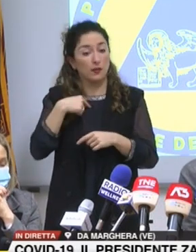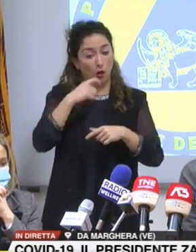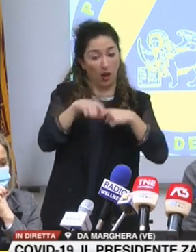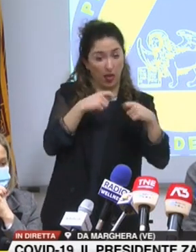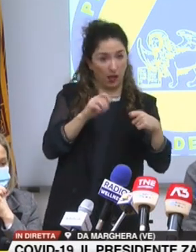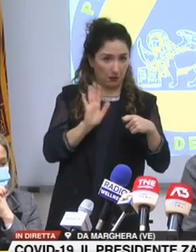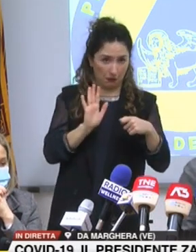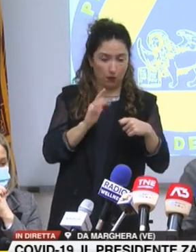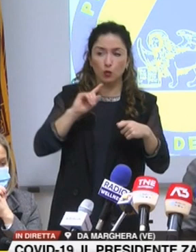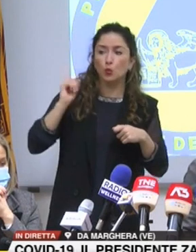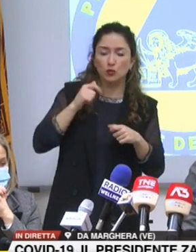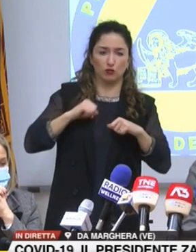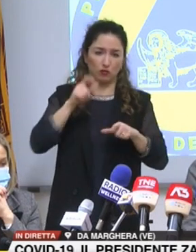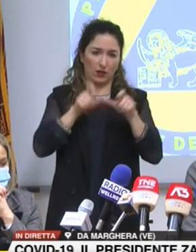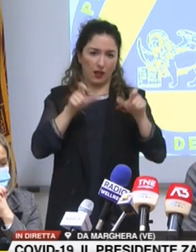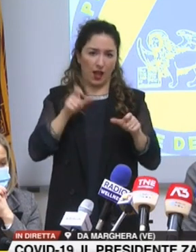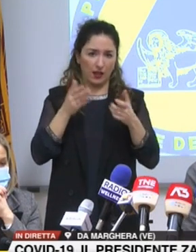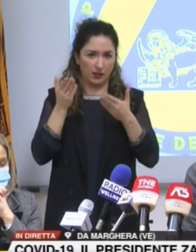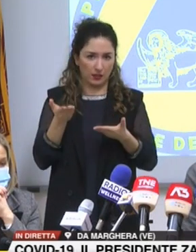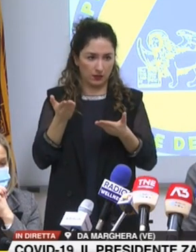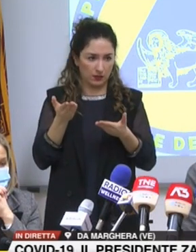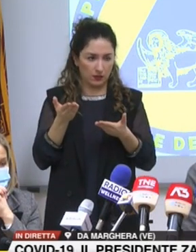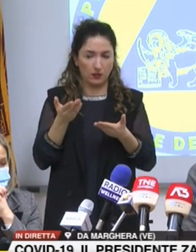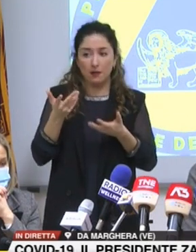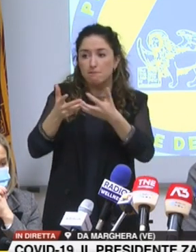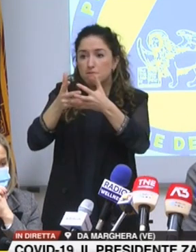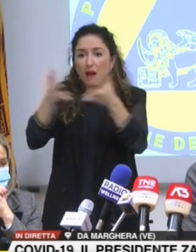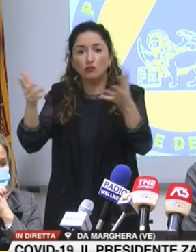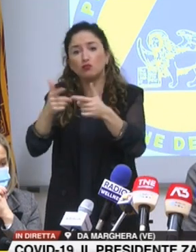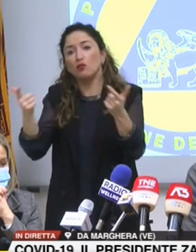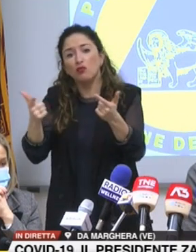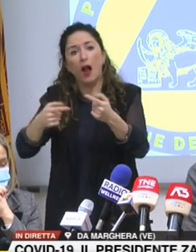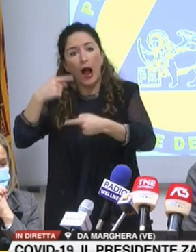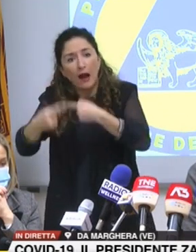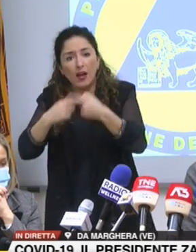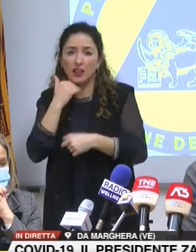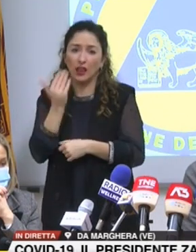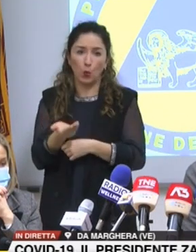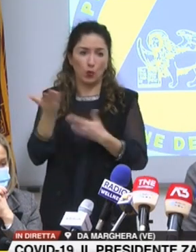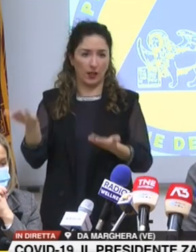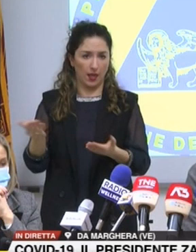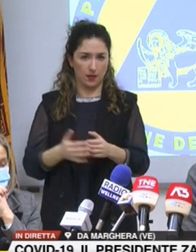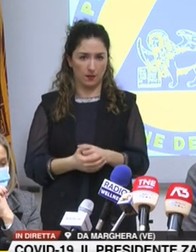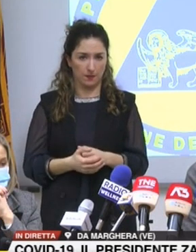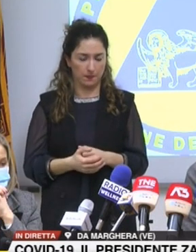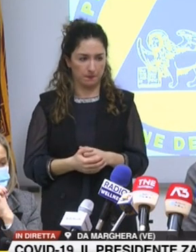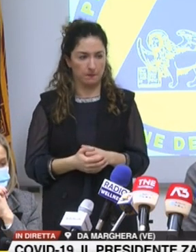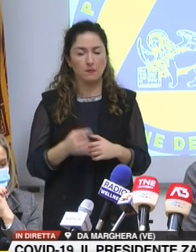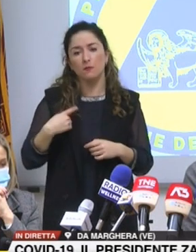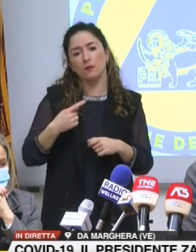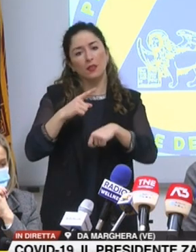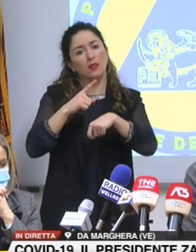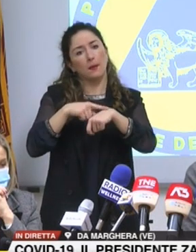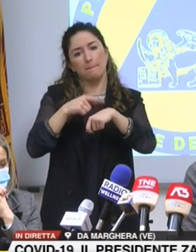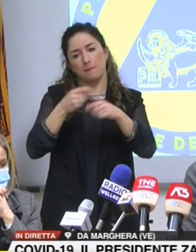noi cittadini abbiamo detto ma se non c'è punto, è inutile che andiamo avanti. E quindi noi abbiamo perso